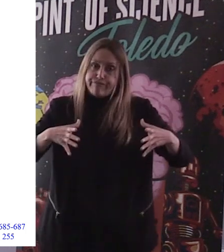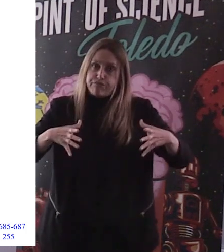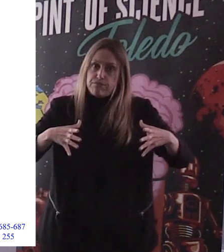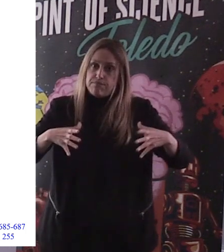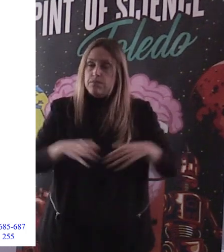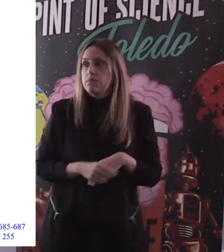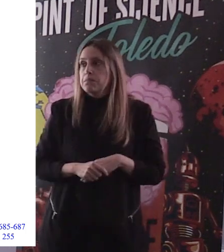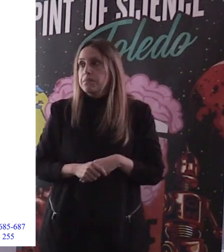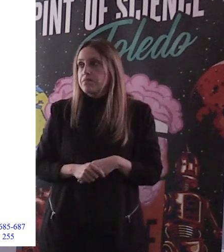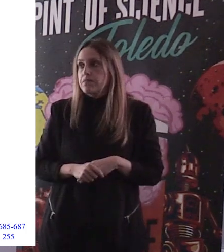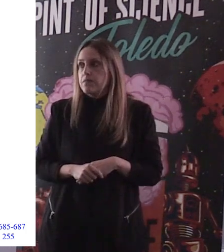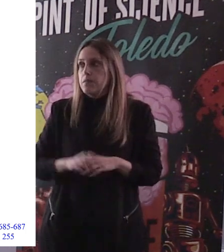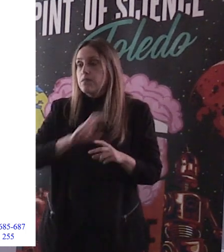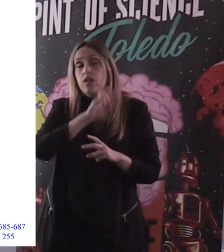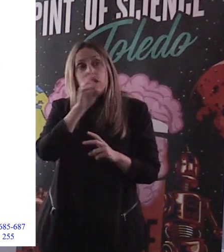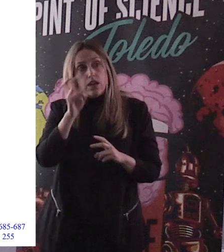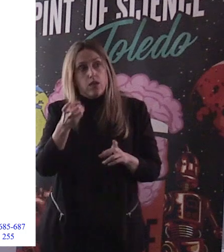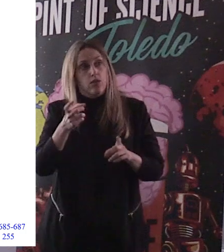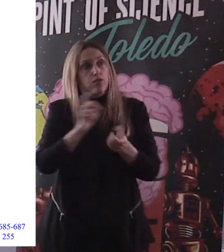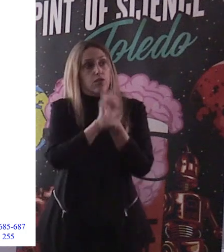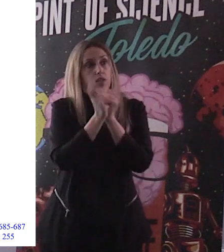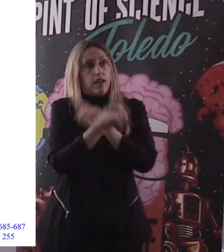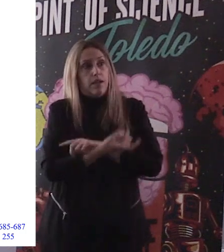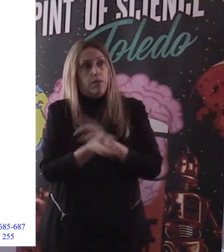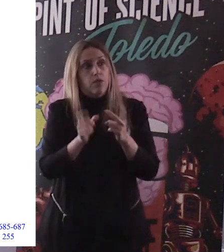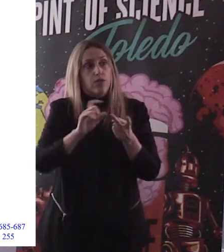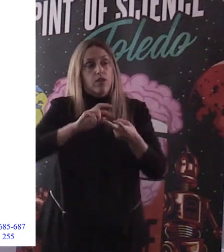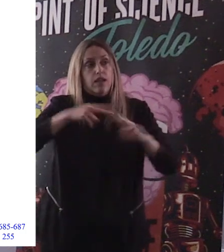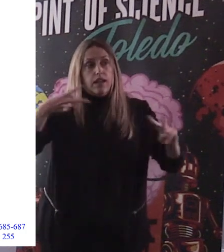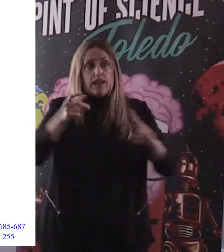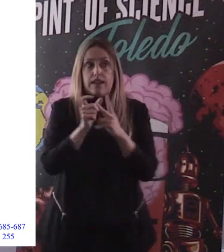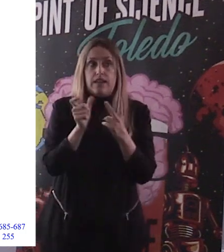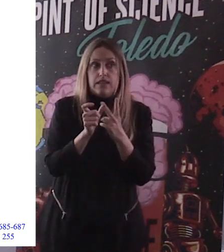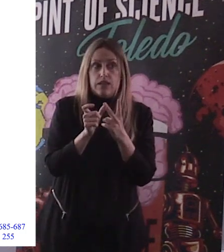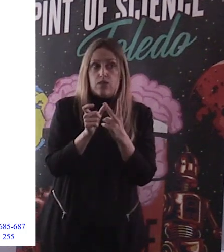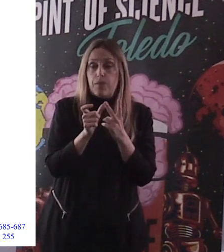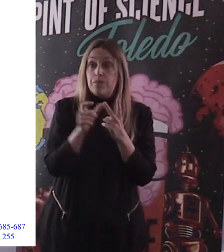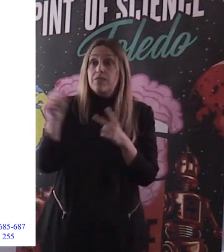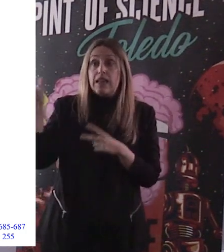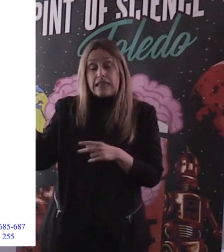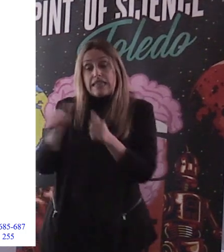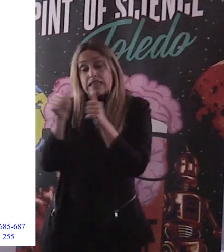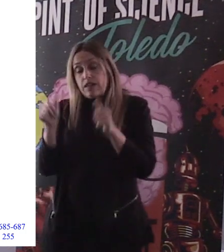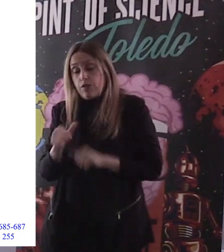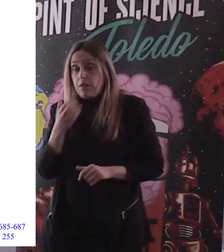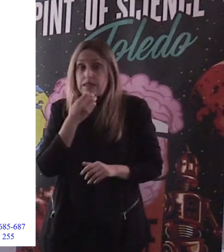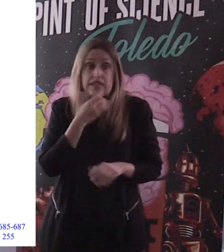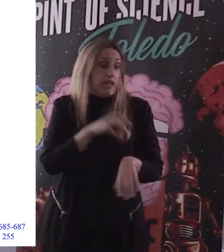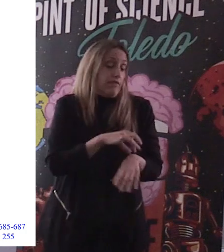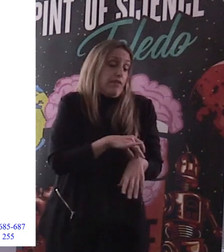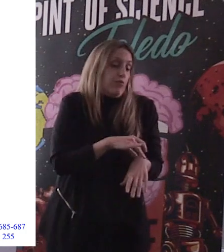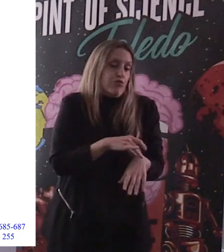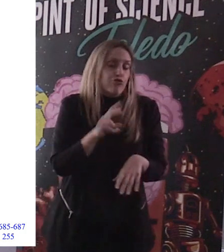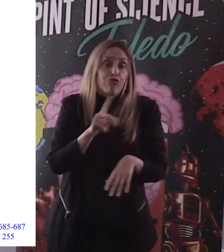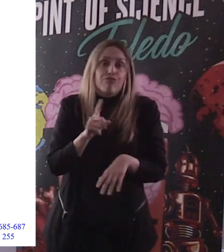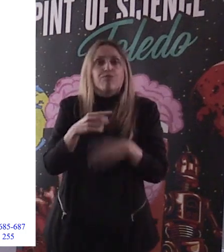otro, cambios genéticos de humanos de esta manera, si no somos enfermos, no se hace.